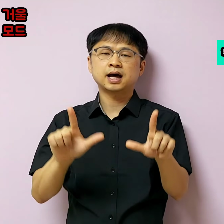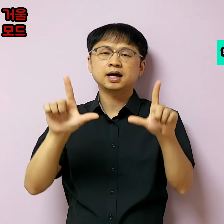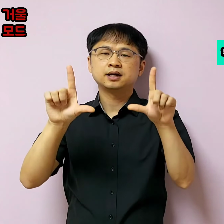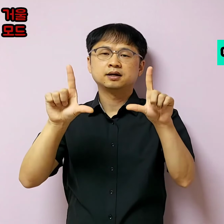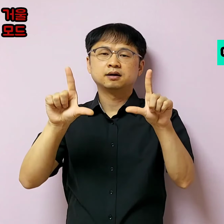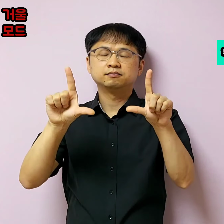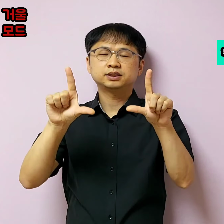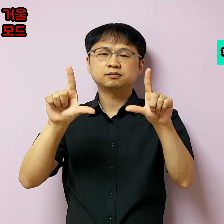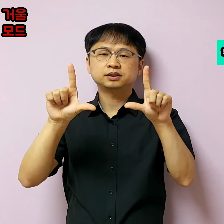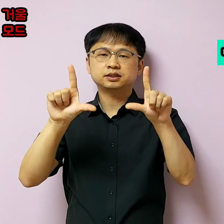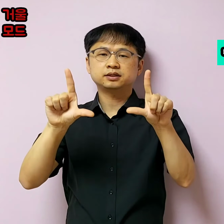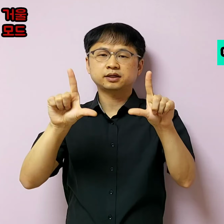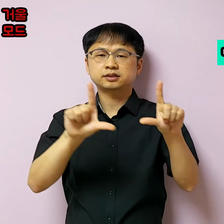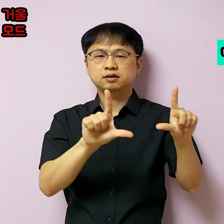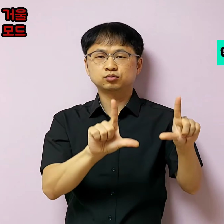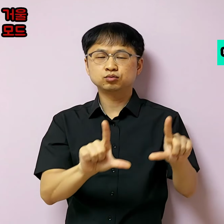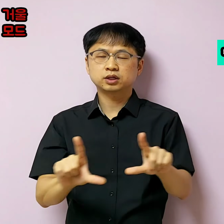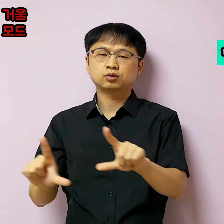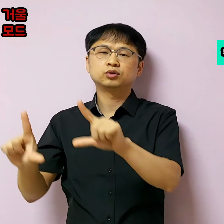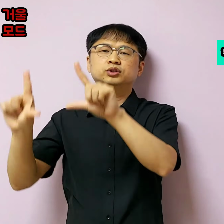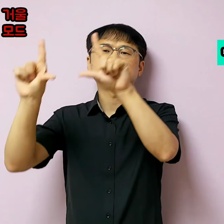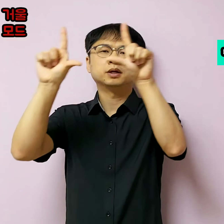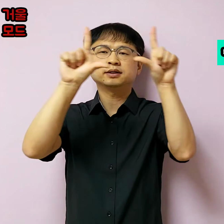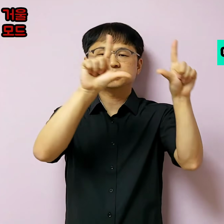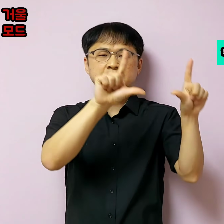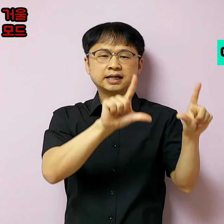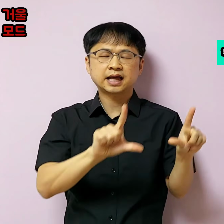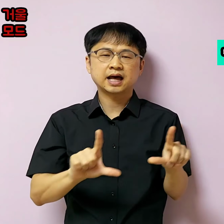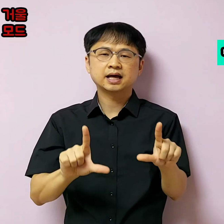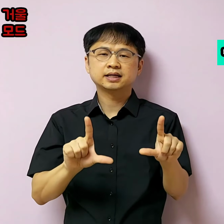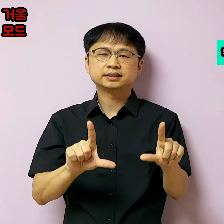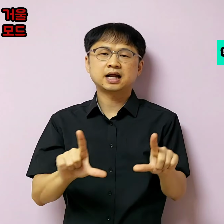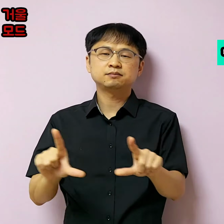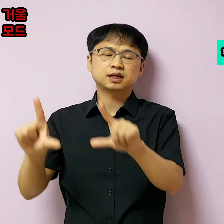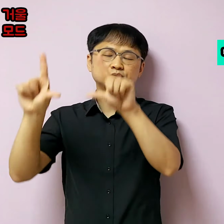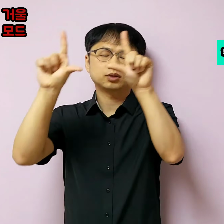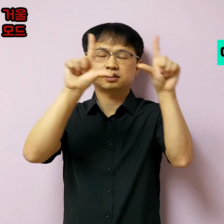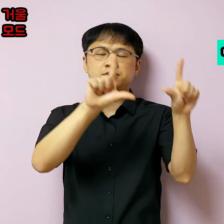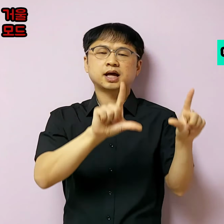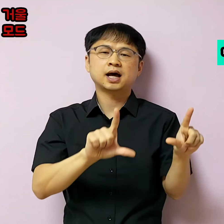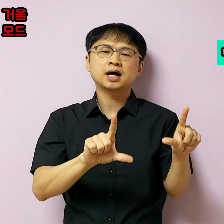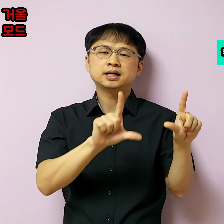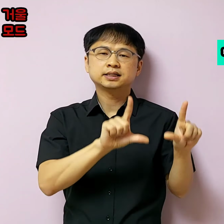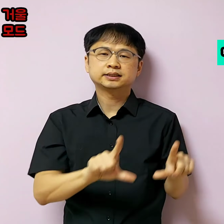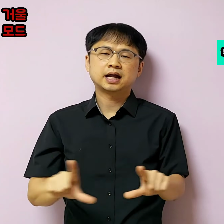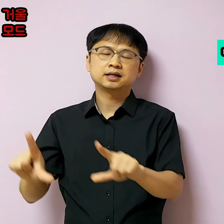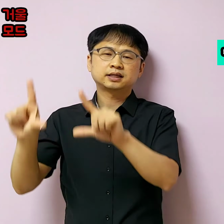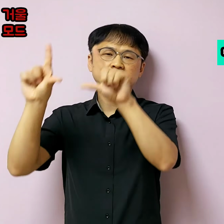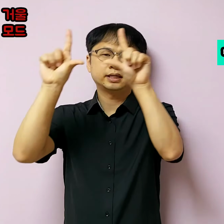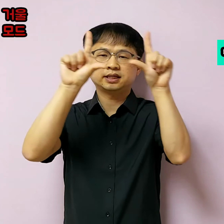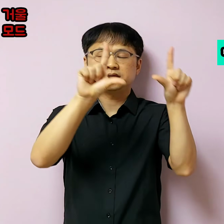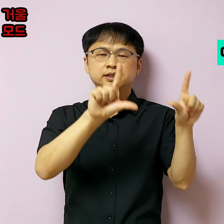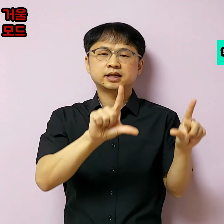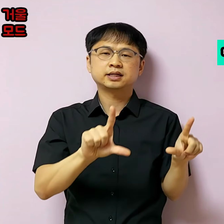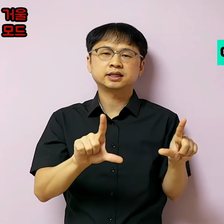썼습니다. 엄지검지를 이렇게 해서 둥글게 돌려주시면 살다, 삶이란 수어가 됩니다. 살 테니,